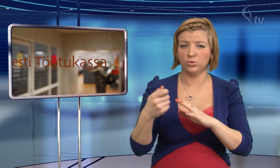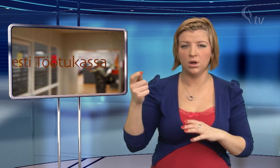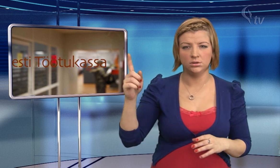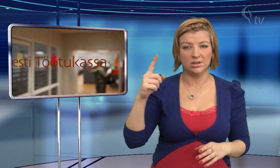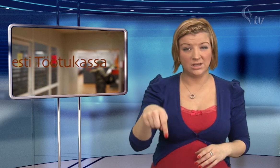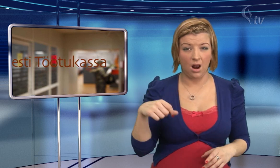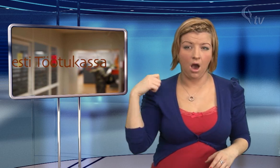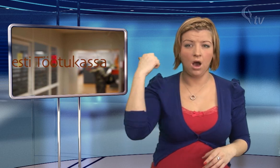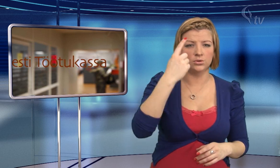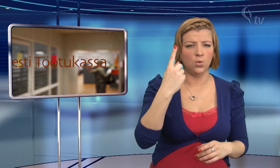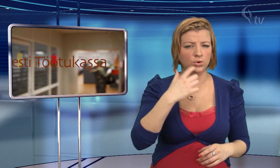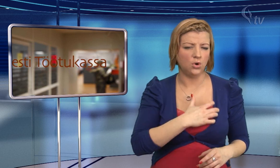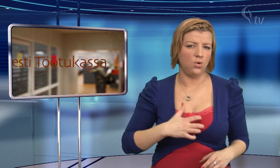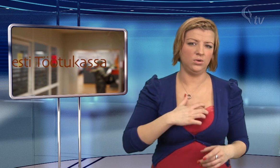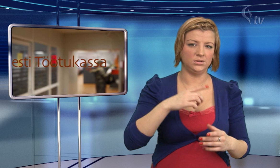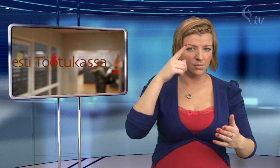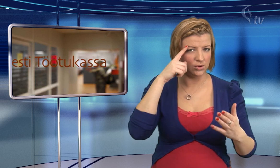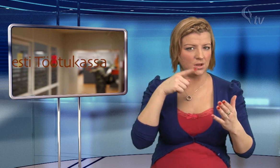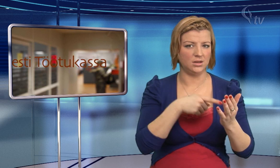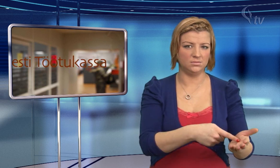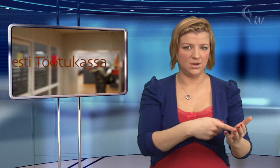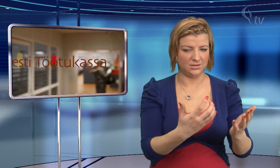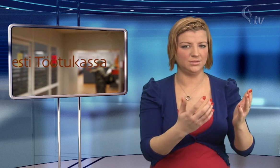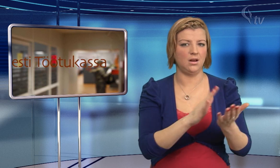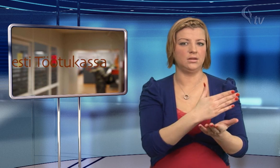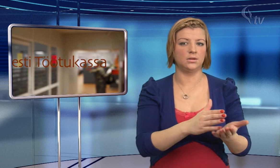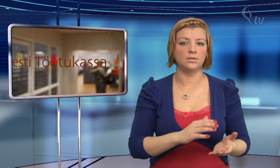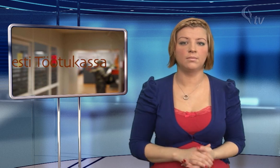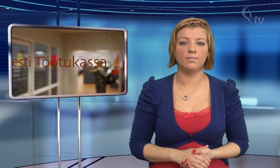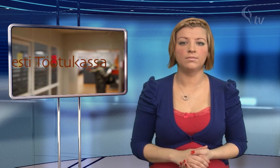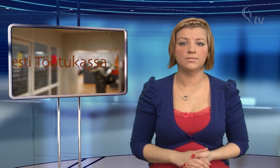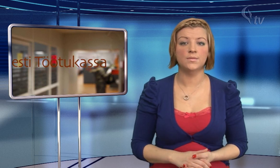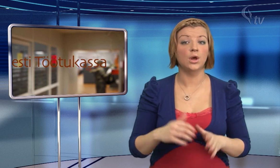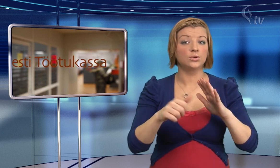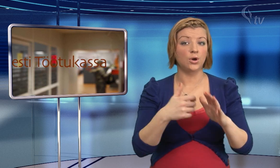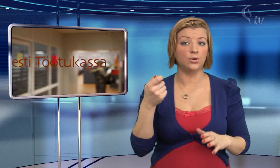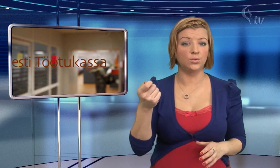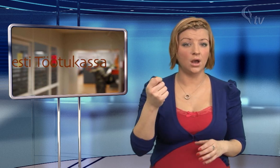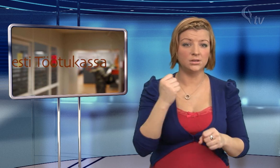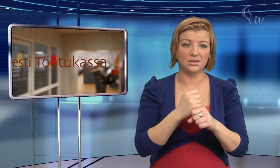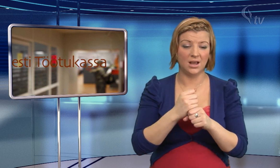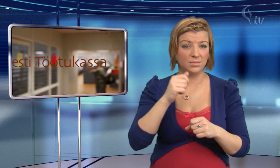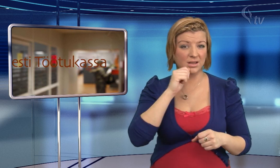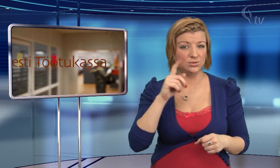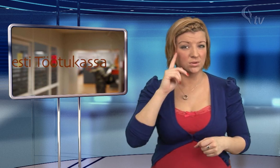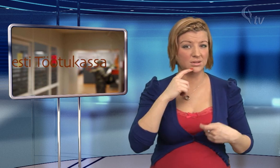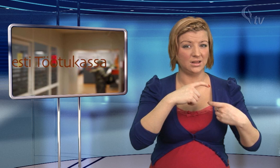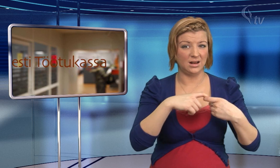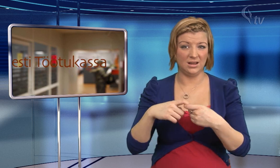saamist takistavate probleemide lahendamine on Töötukassa selle aasta üks peamisi ülesandeid. Töötukassa tegi Eesti Kurtide Liidule